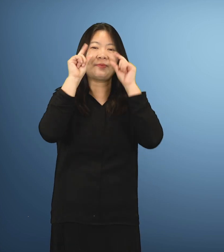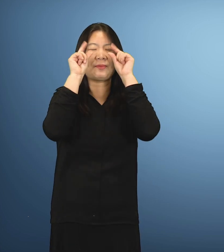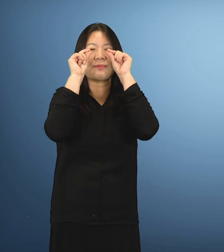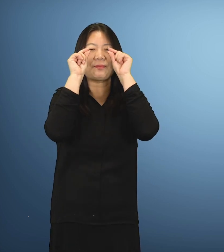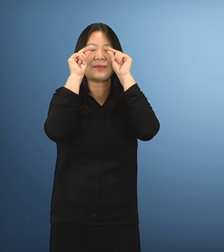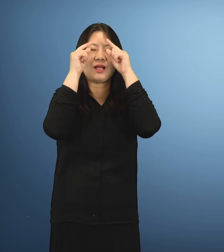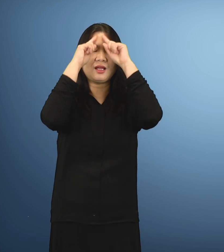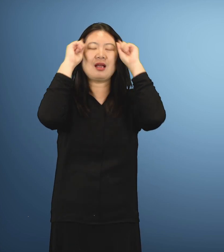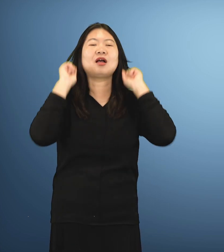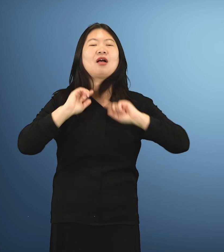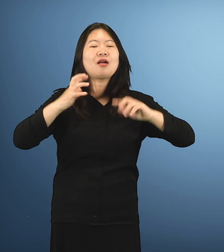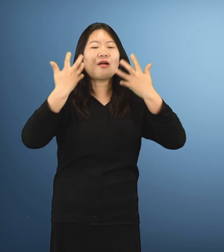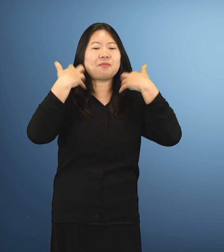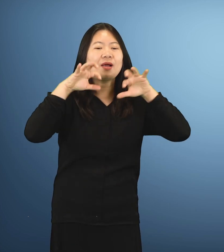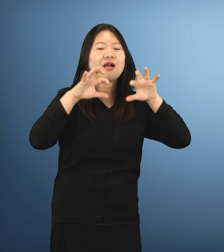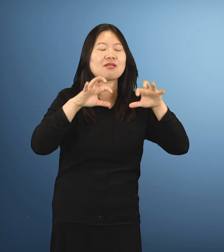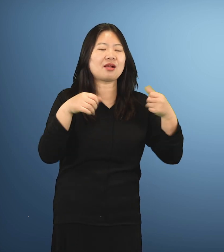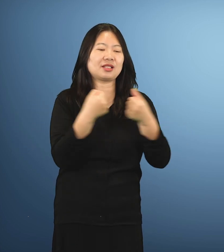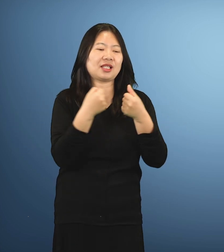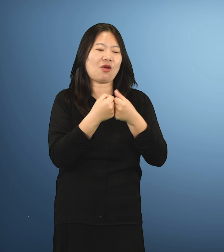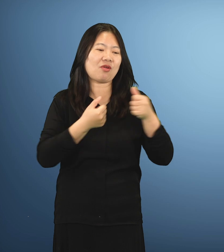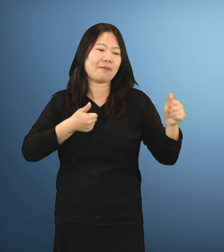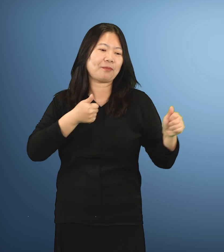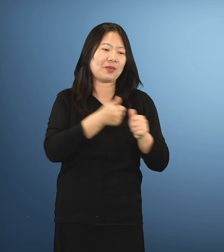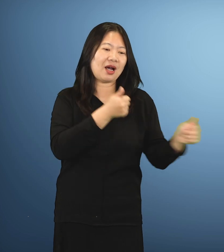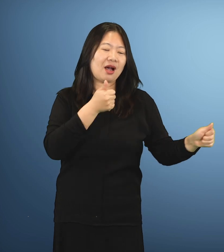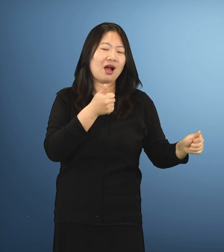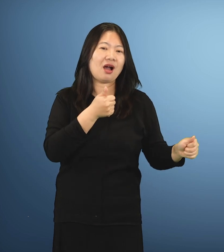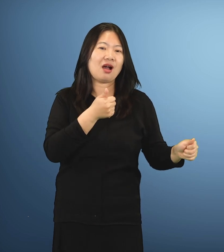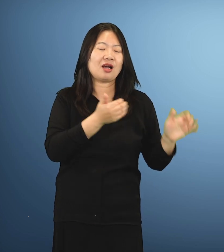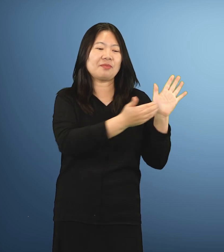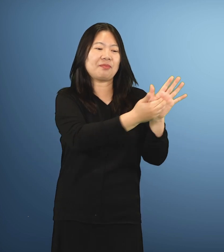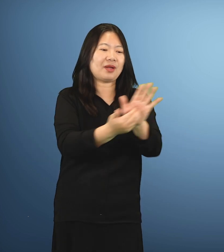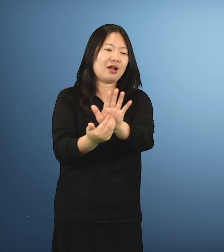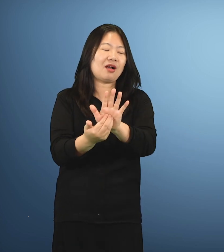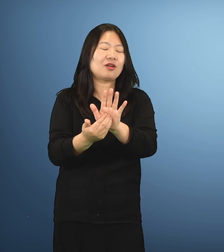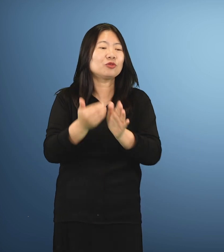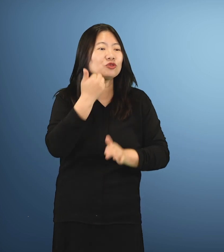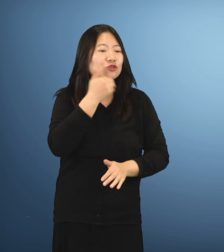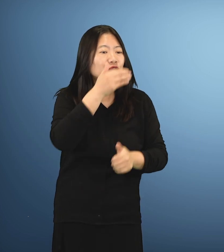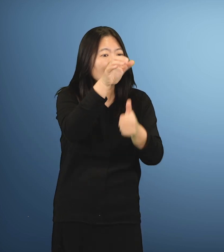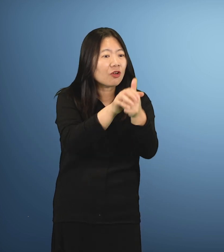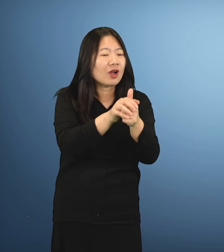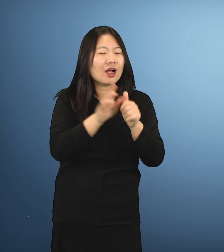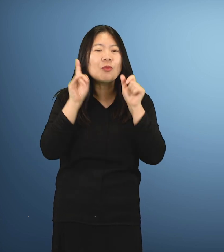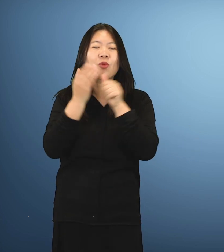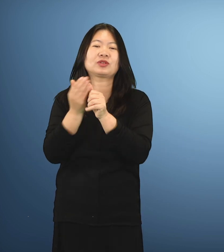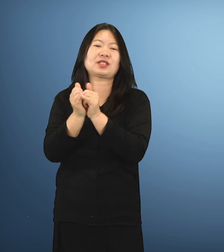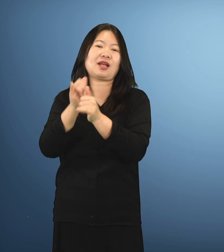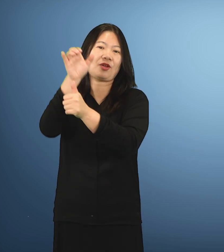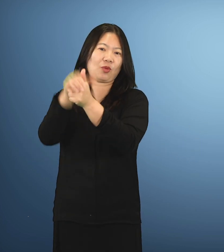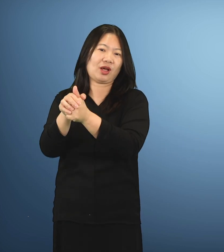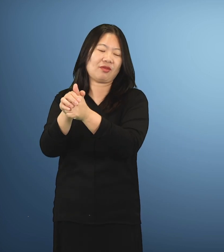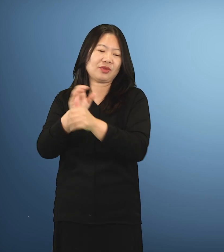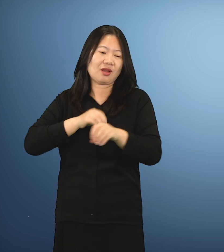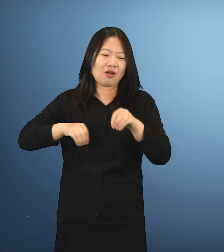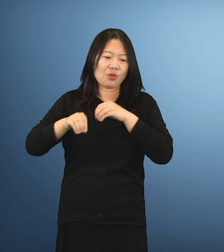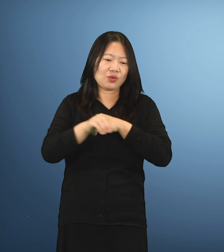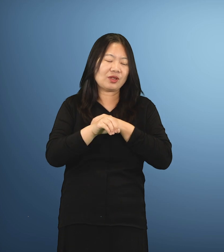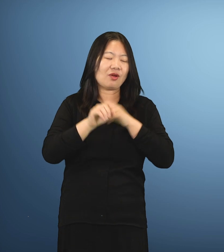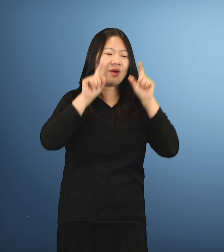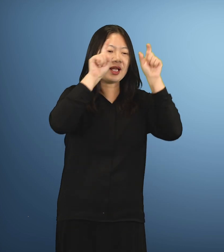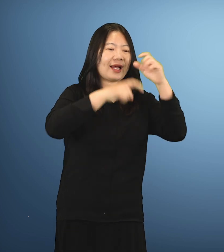맹수와 싸워주는 것이 목자의 역할이에요. 그런데 그래야 될 목자들이 오히려